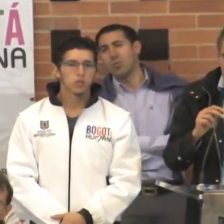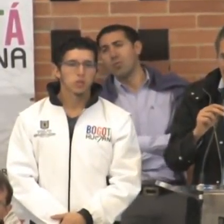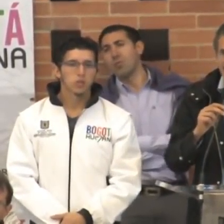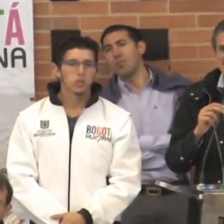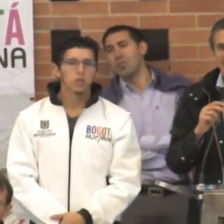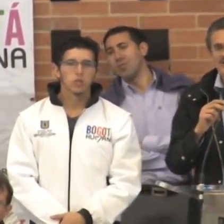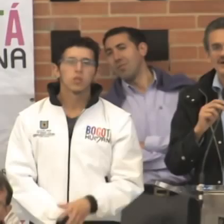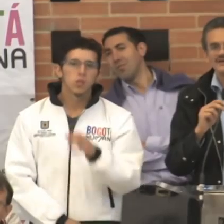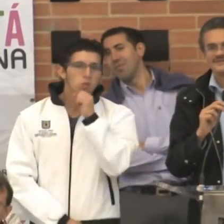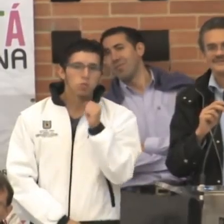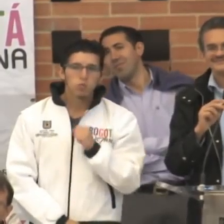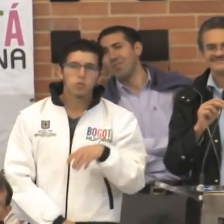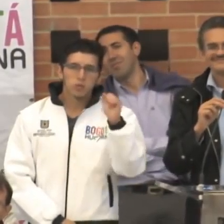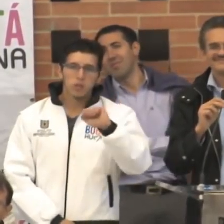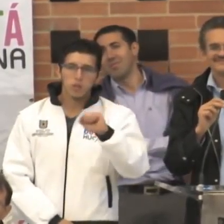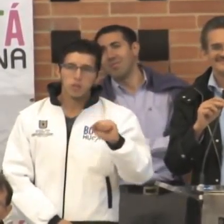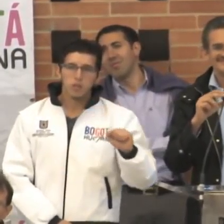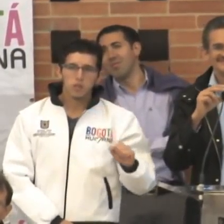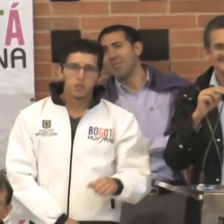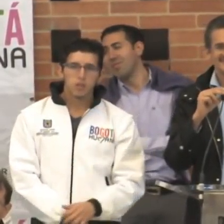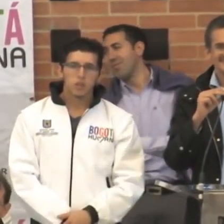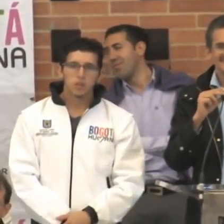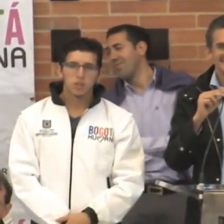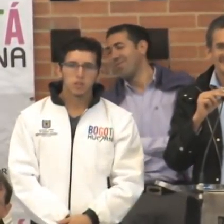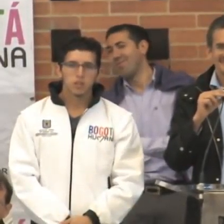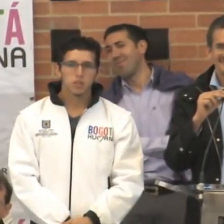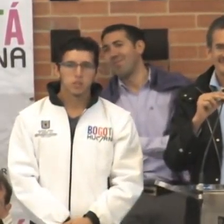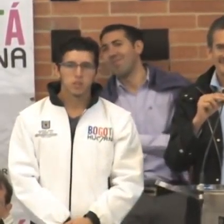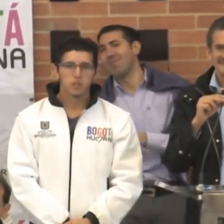Bolívar. Los abuelos de Ciudad Bolívar. Las abuelas.